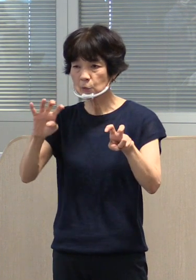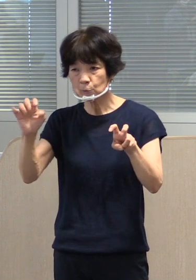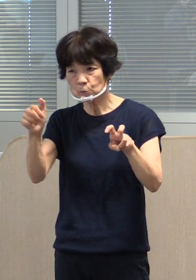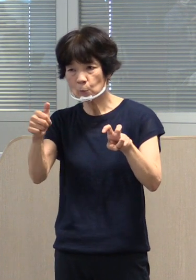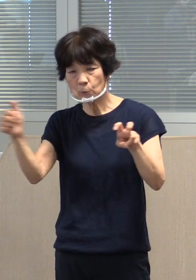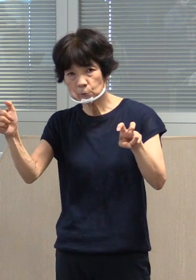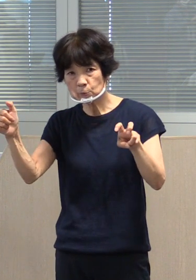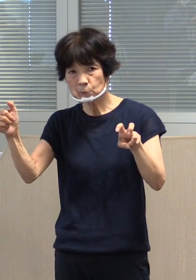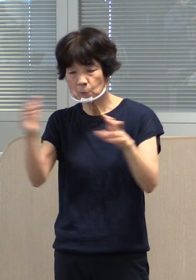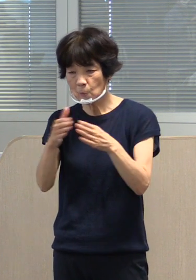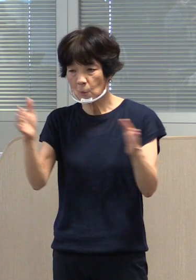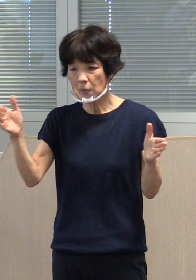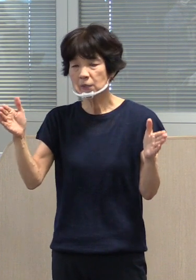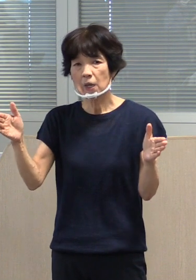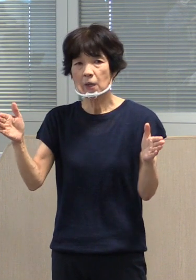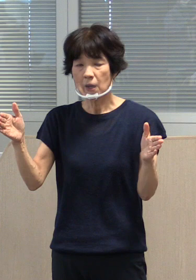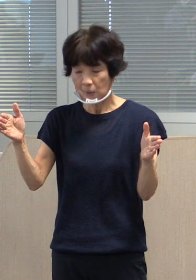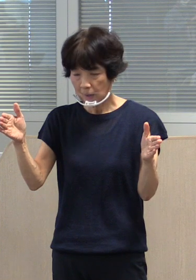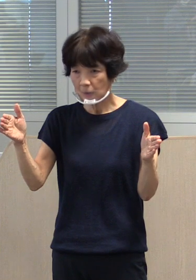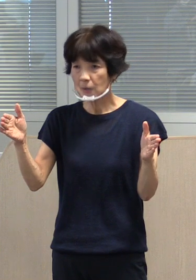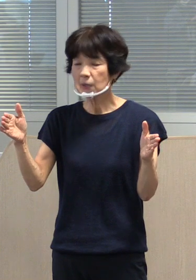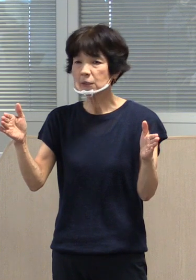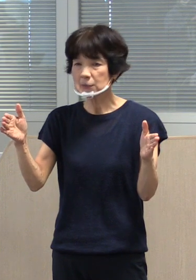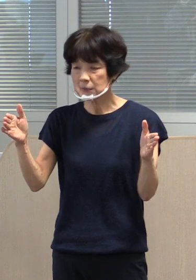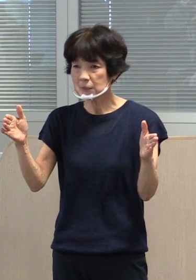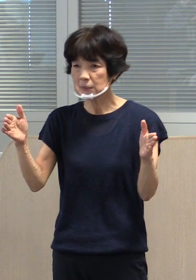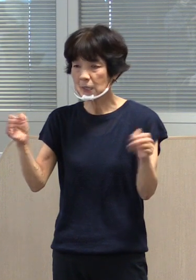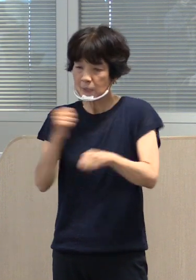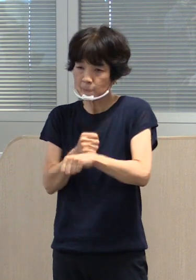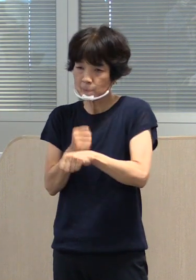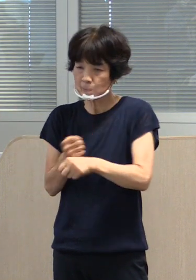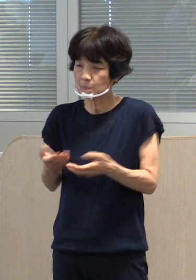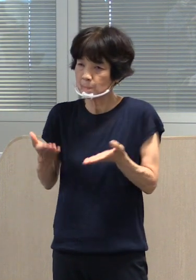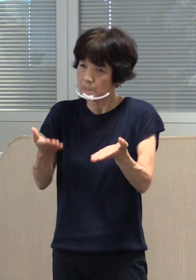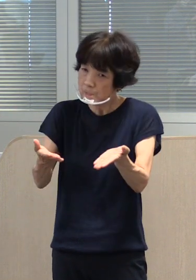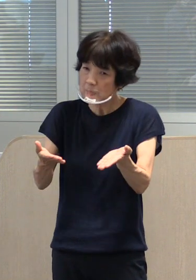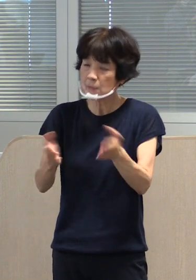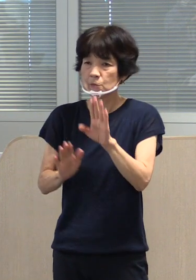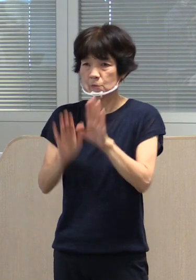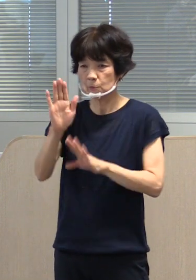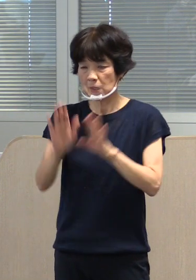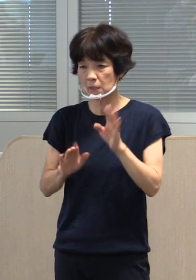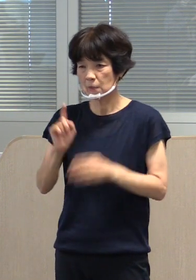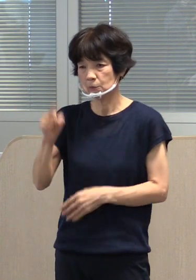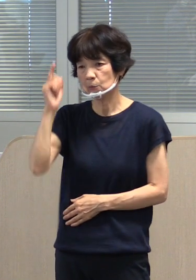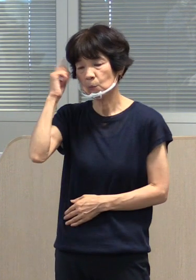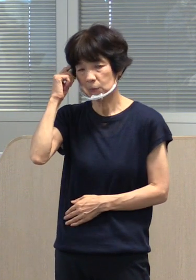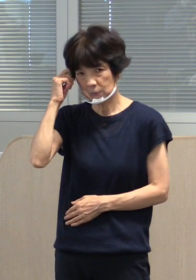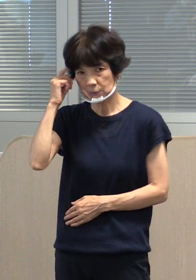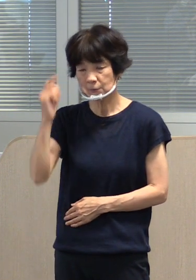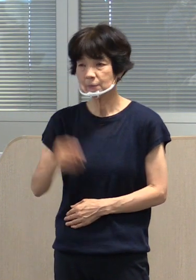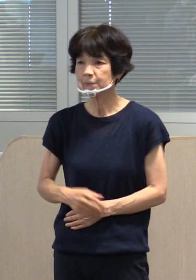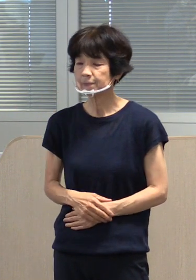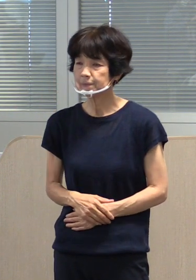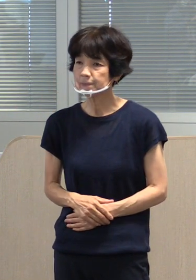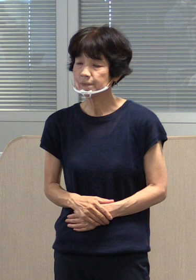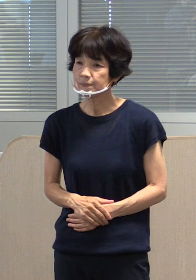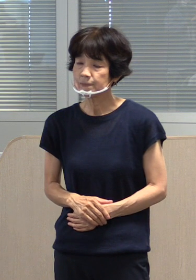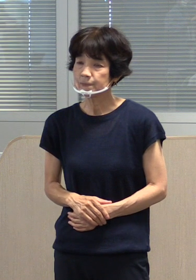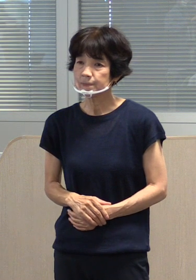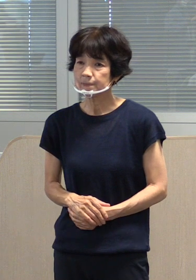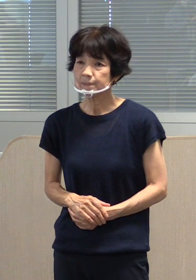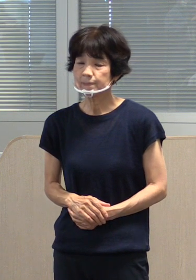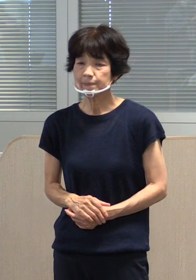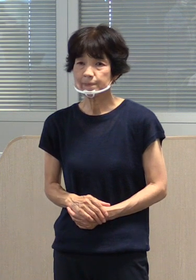ね非常に幸せがいっているというそういうような状況じゃないかなというそういうふうに思っています。